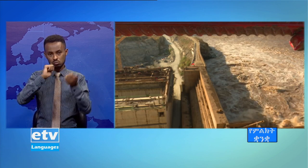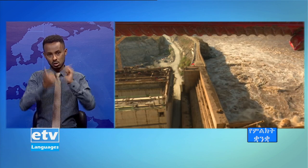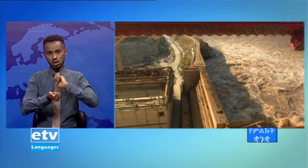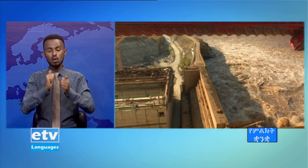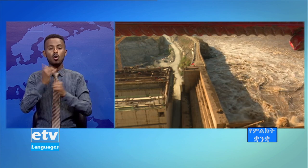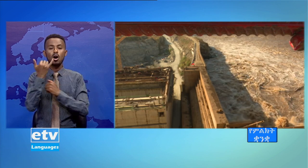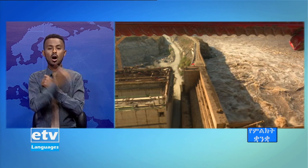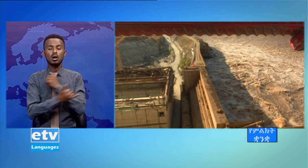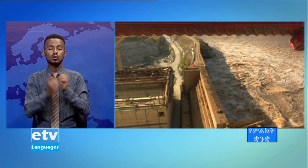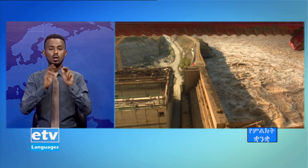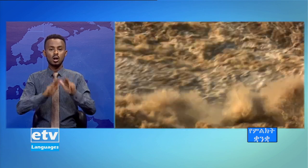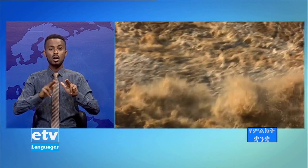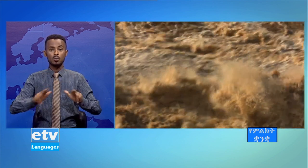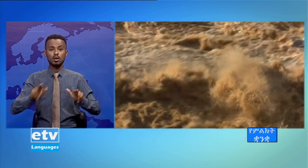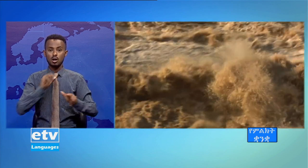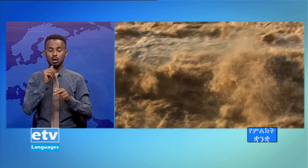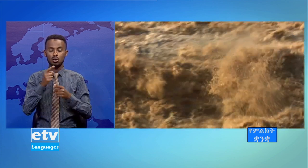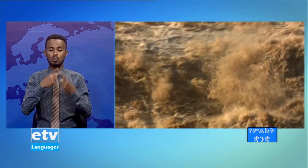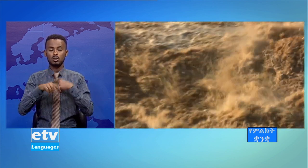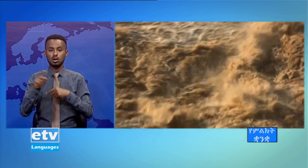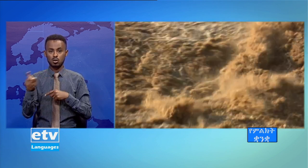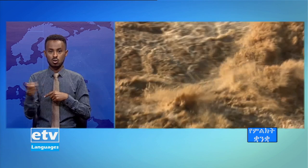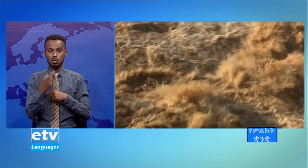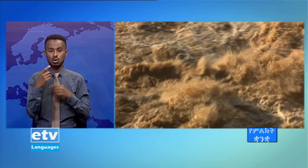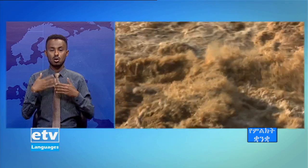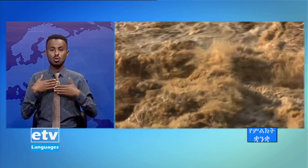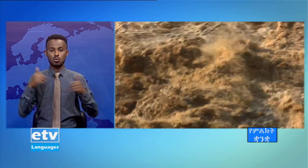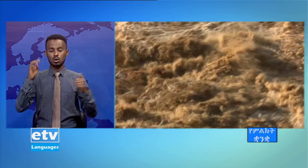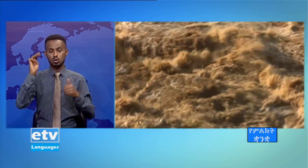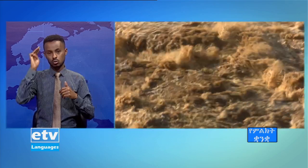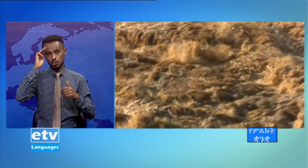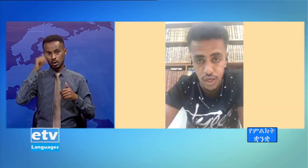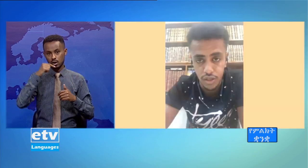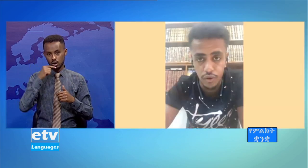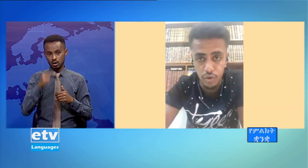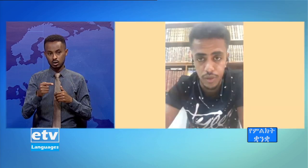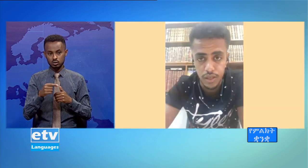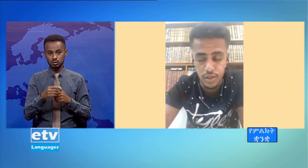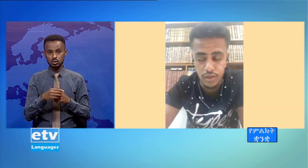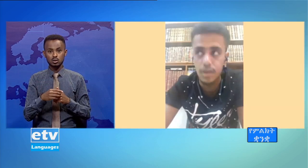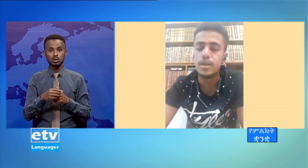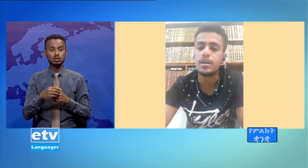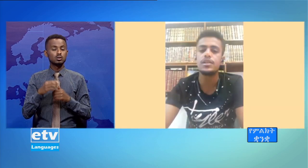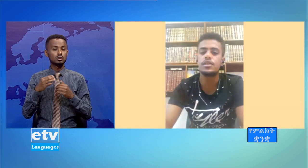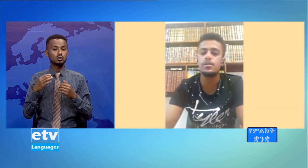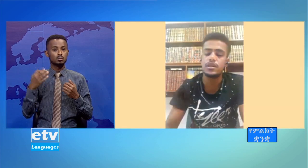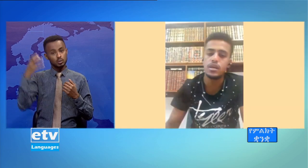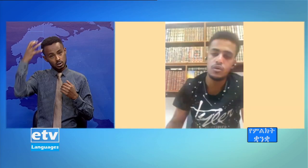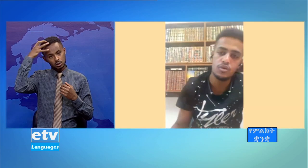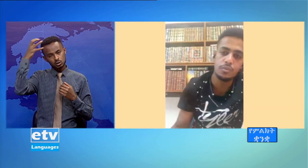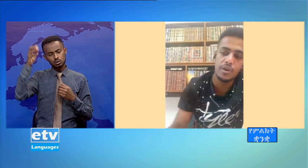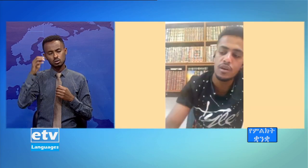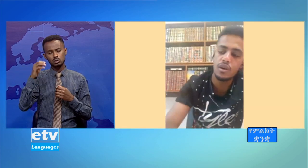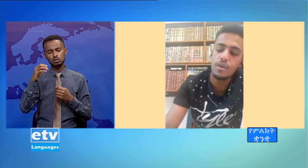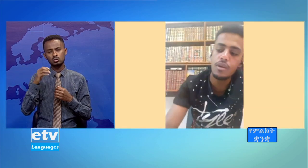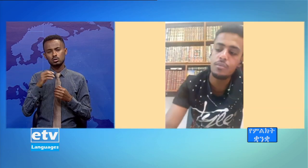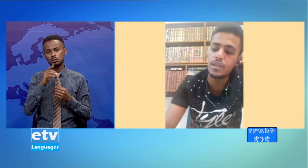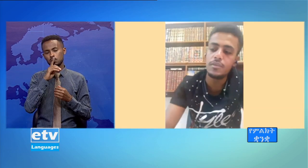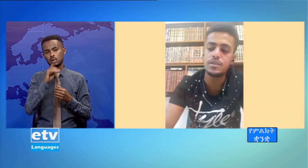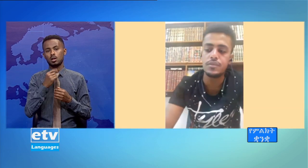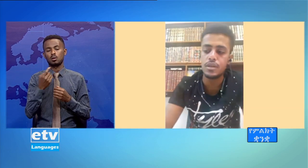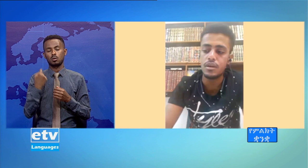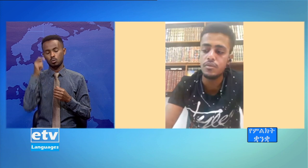ሀገሪቷ ካለመረጋጋቷ የመጣ እንደሆነ ወጣት ሱሌማን ይናገራል። ሲቪሉ መንግስት ለዘብተኛ ነው፣ ለኢትዮጵያ ያለው አቋም